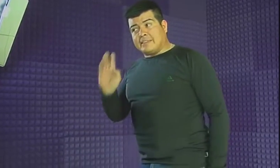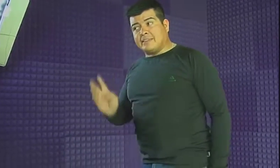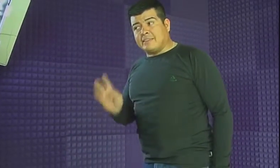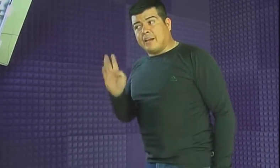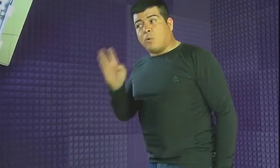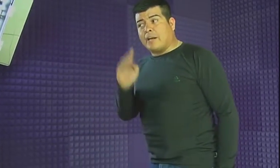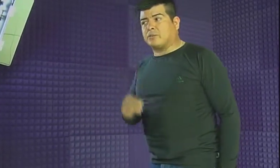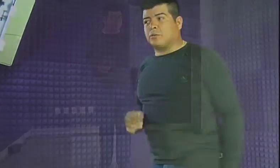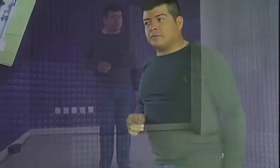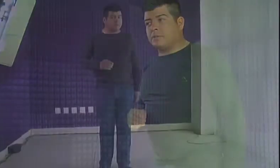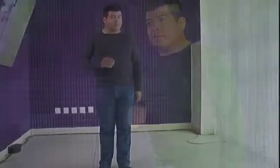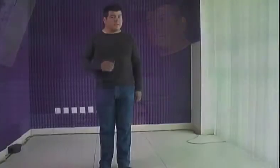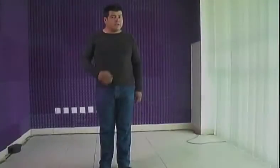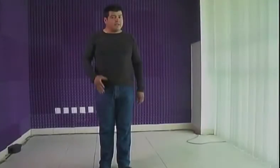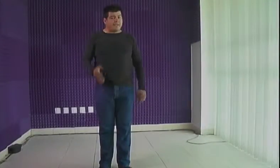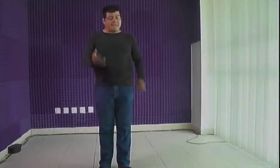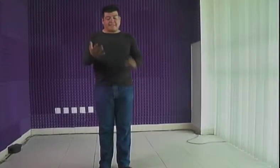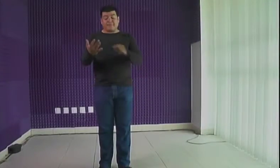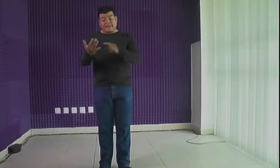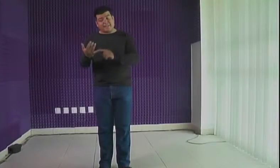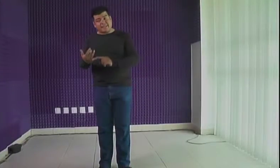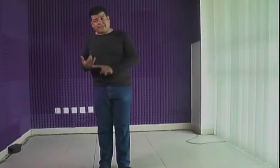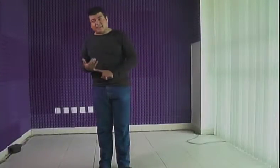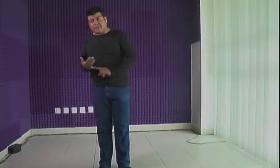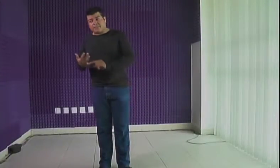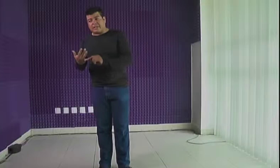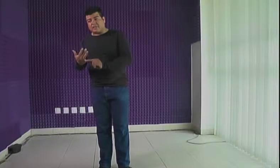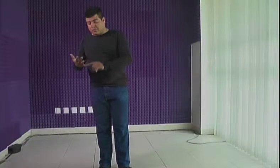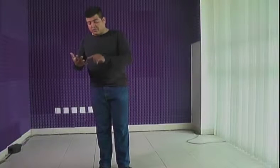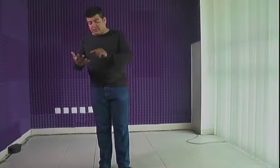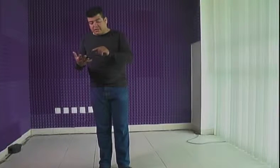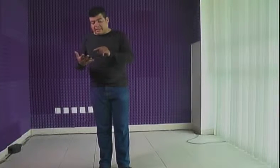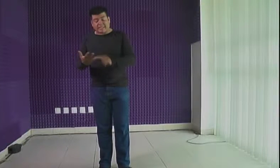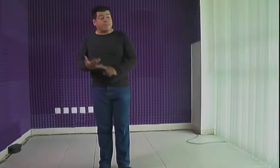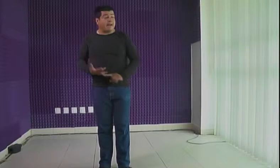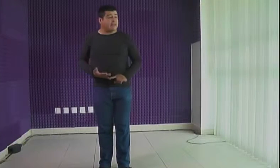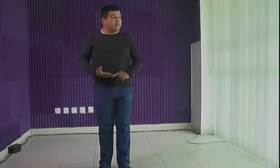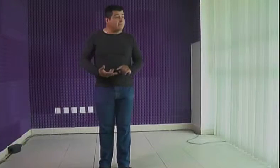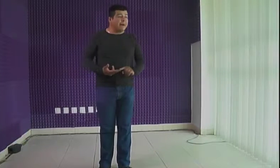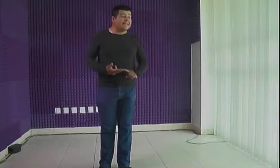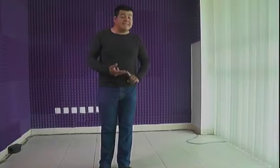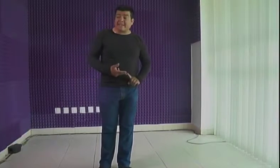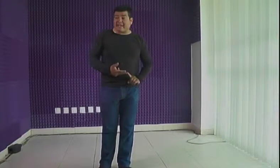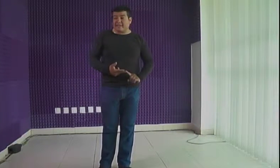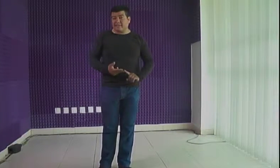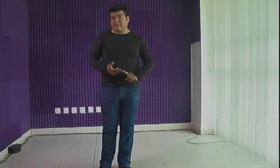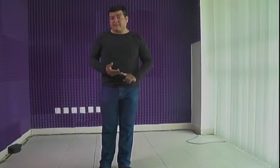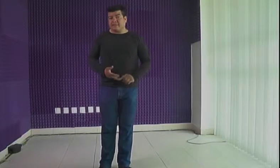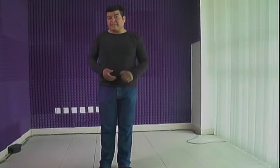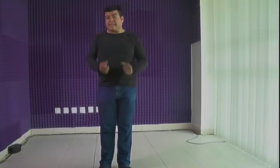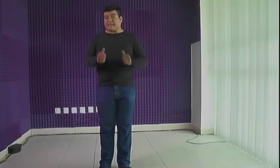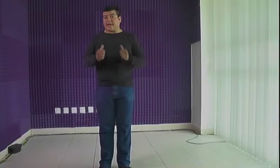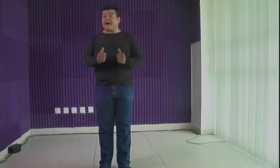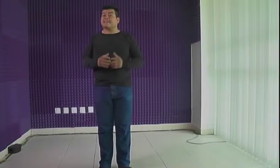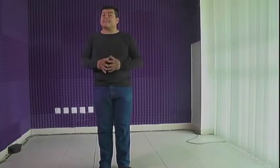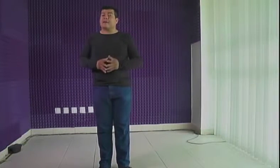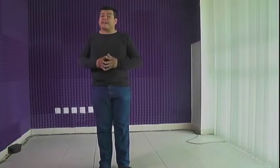del cuarto. Y así van a ser Melchor, Gaspar, Baltasar y Artaban.